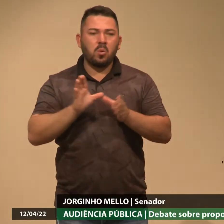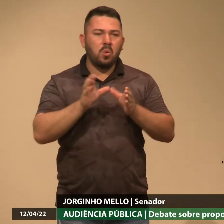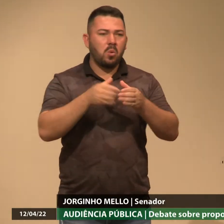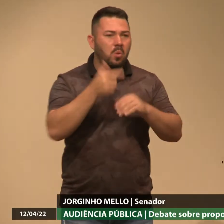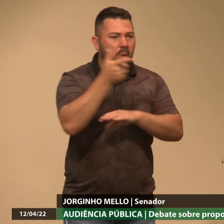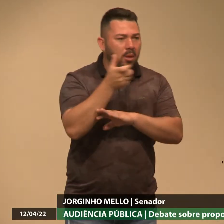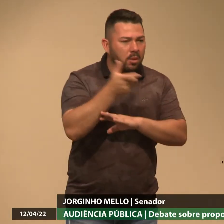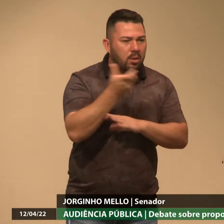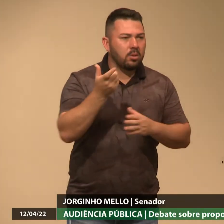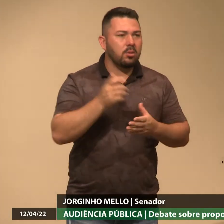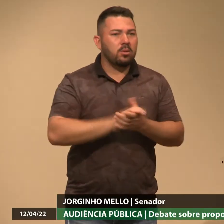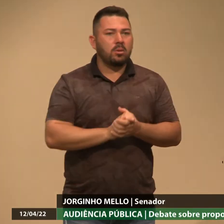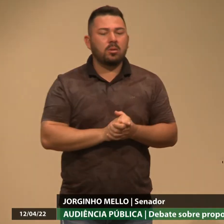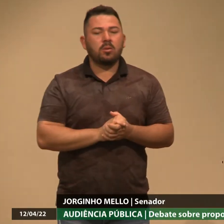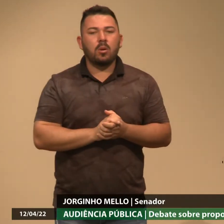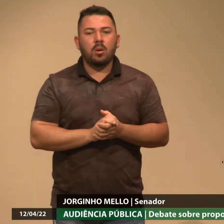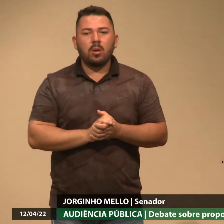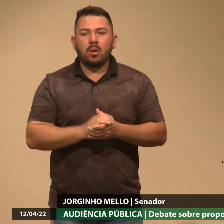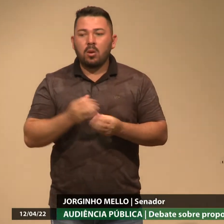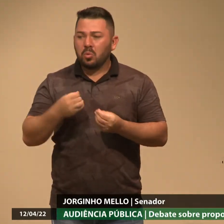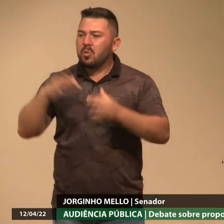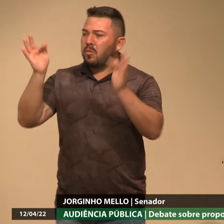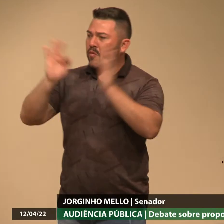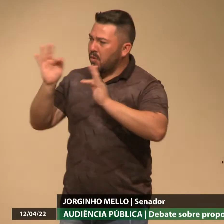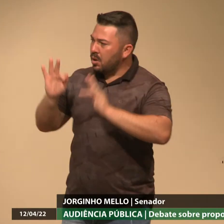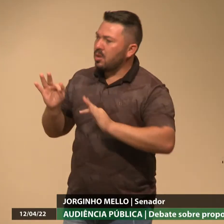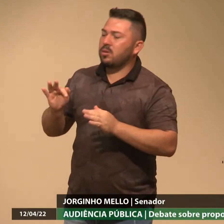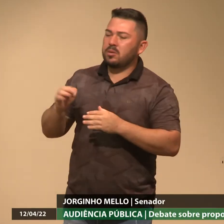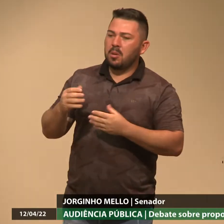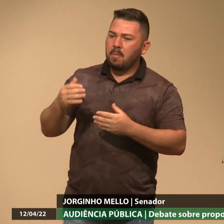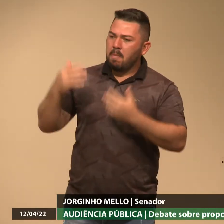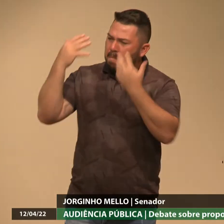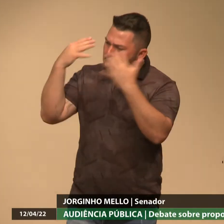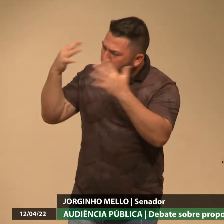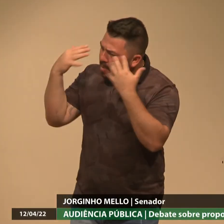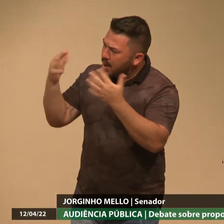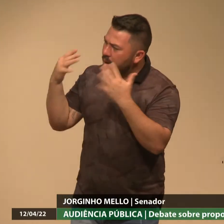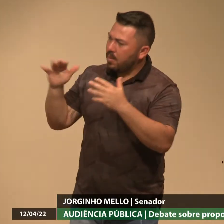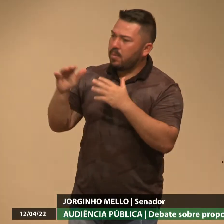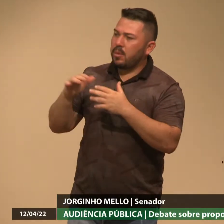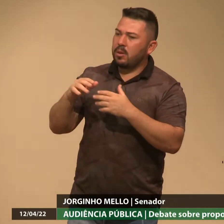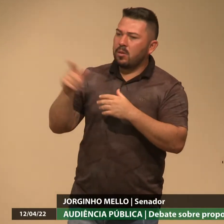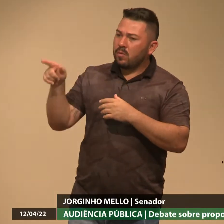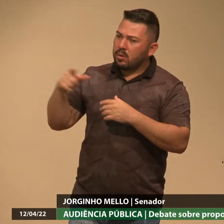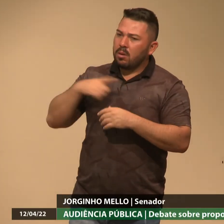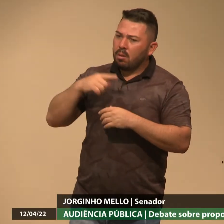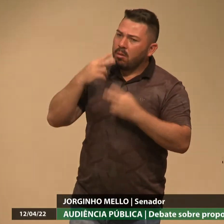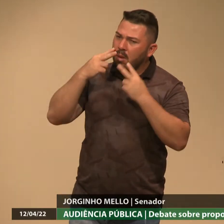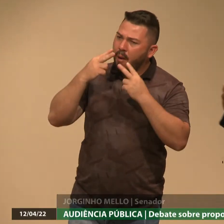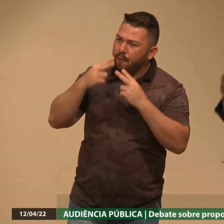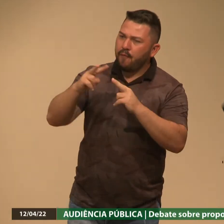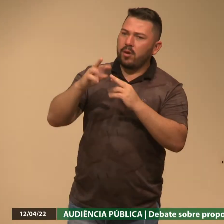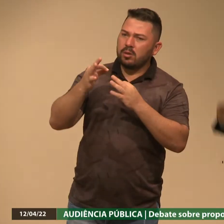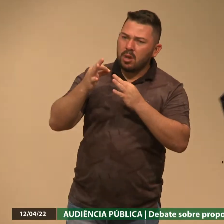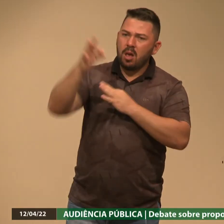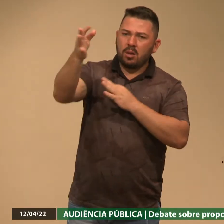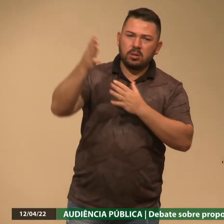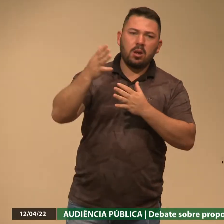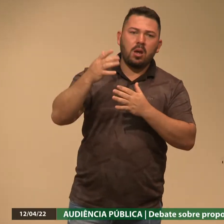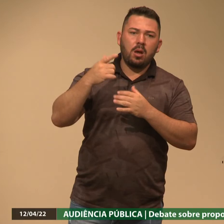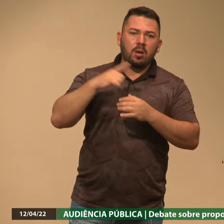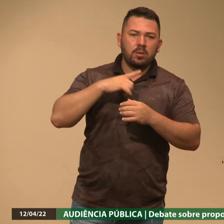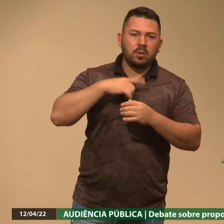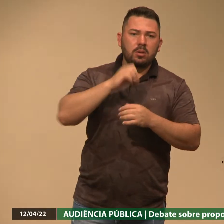Tiro então muito feliz viu Lima Parabéns você é um companheiro divisão vai dar condições